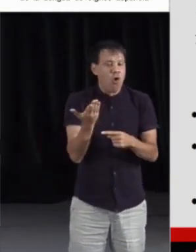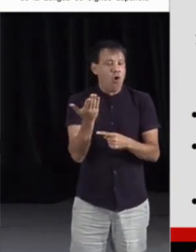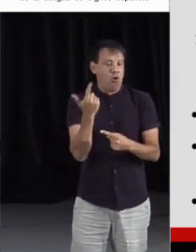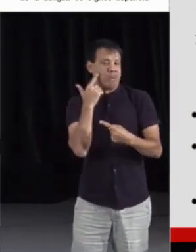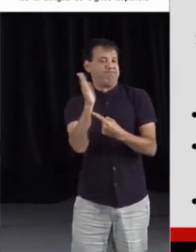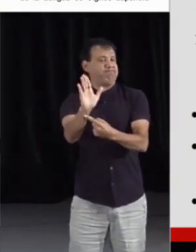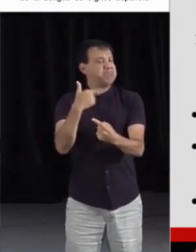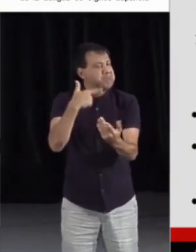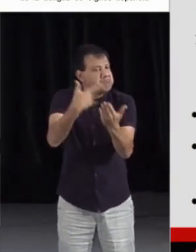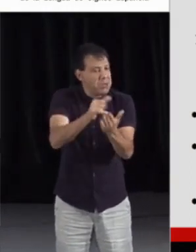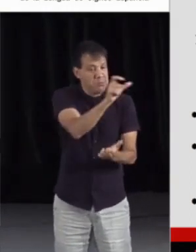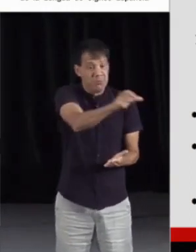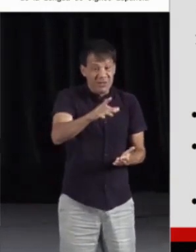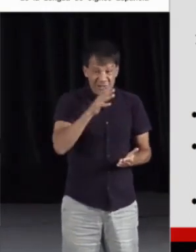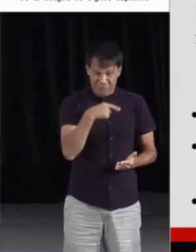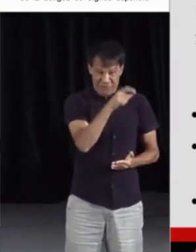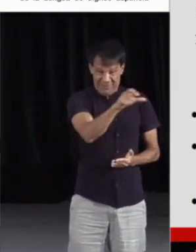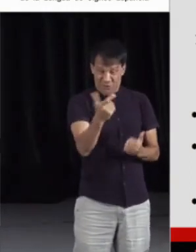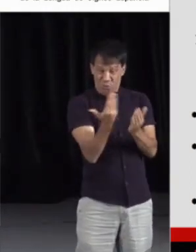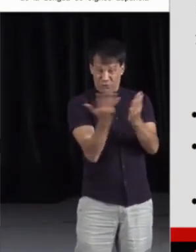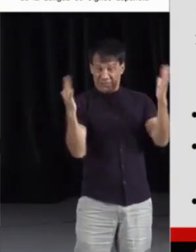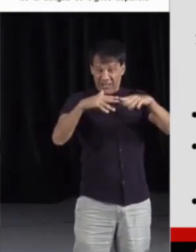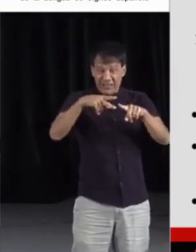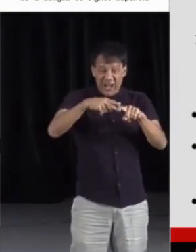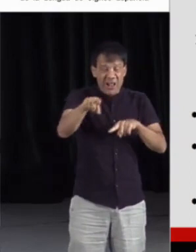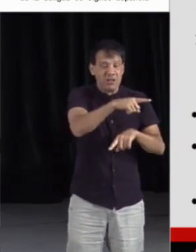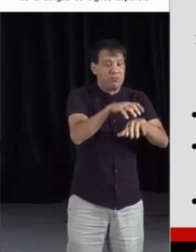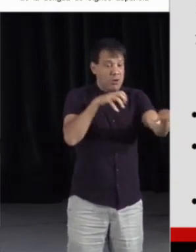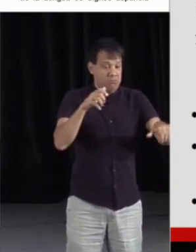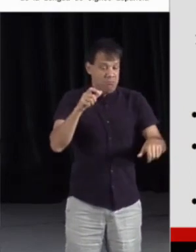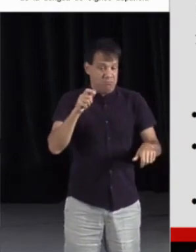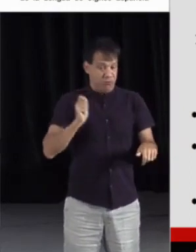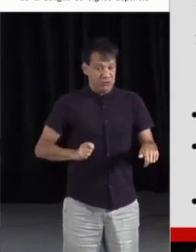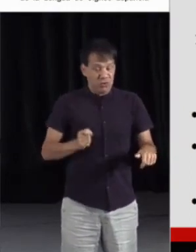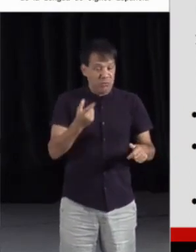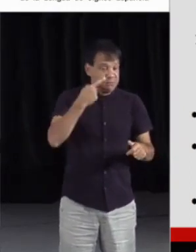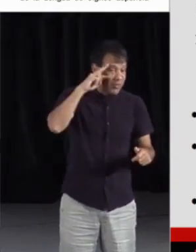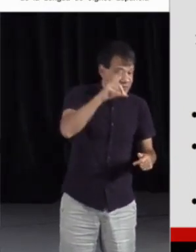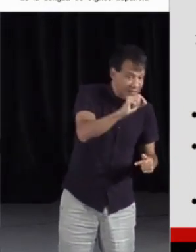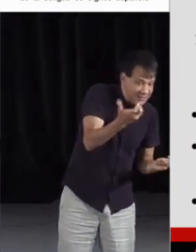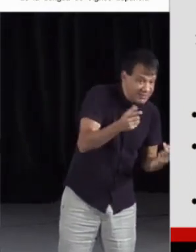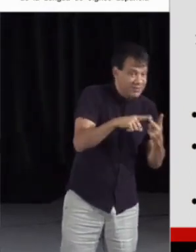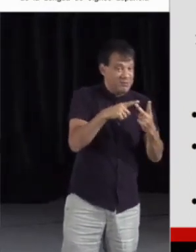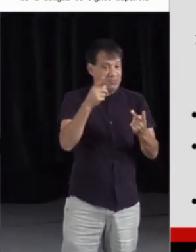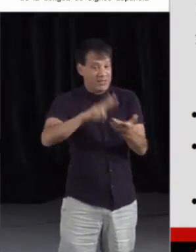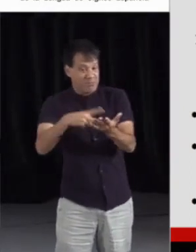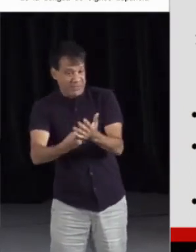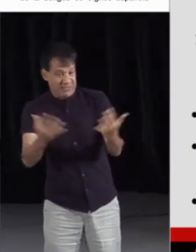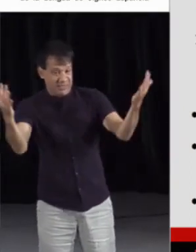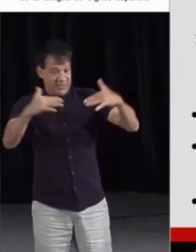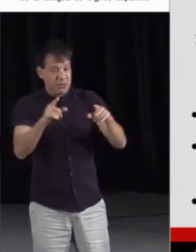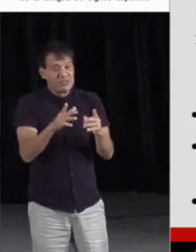la oportunidad de contar con más de 50, con lo cual sirven de ejemplo para que en estos talleres que reunían a